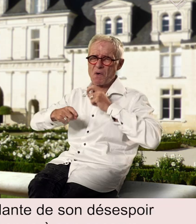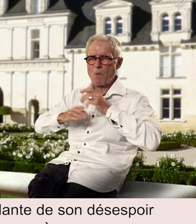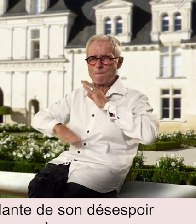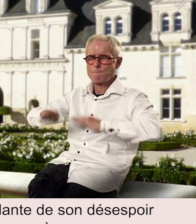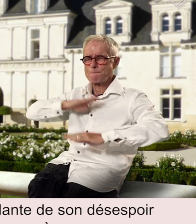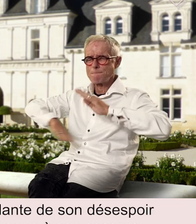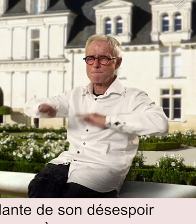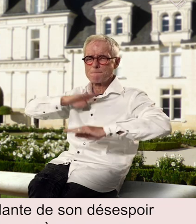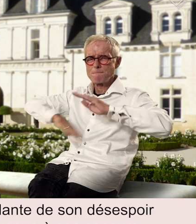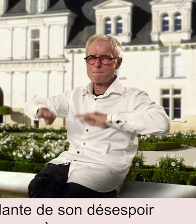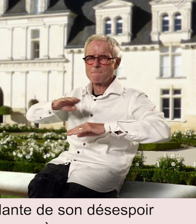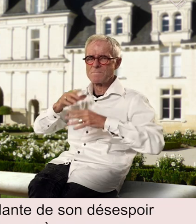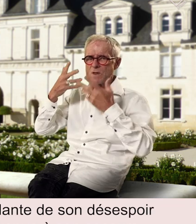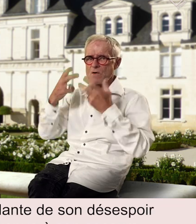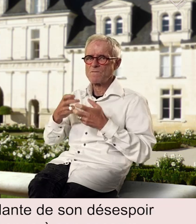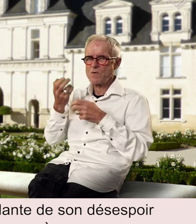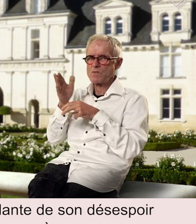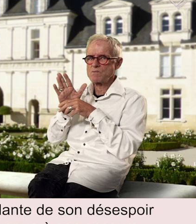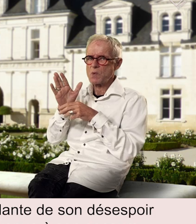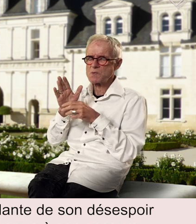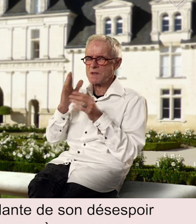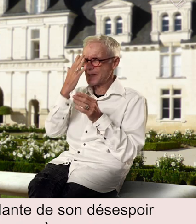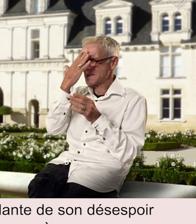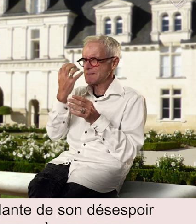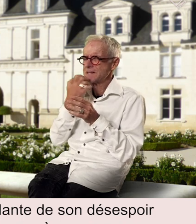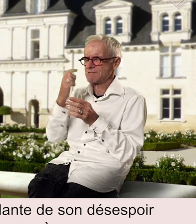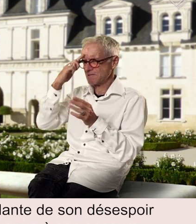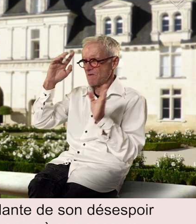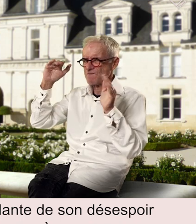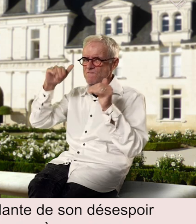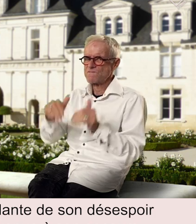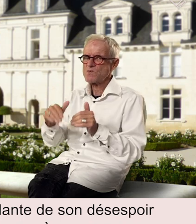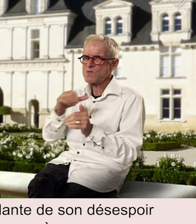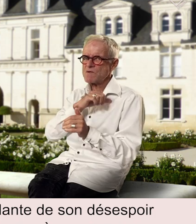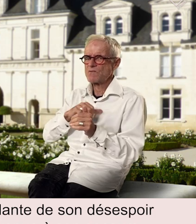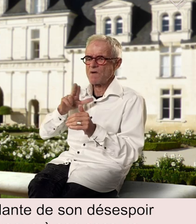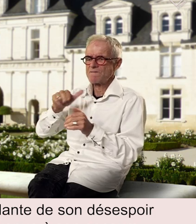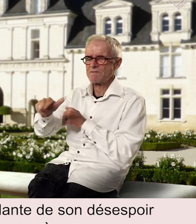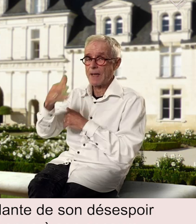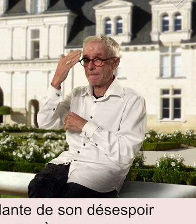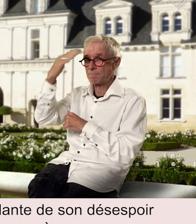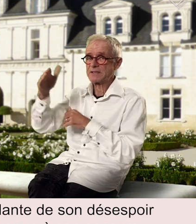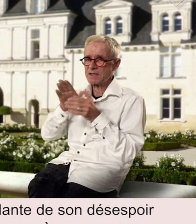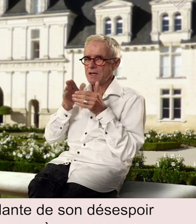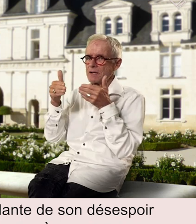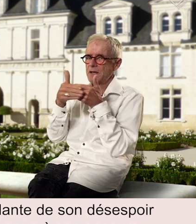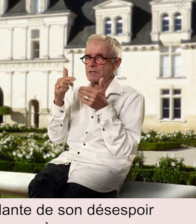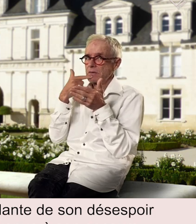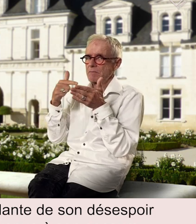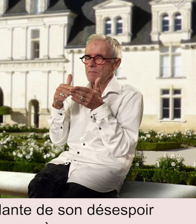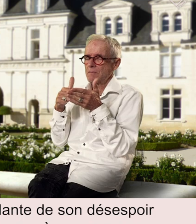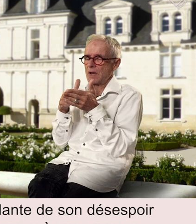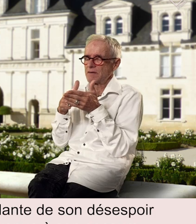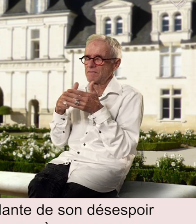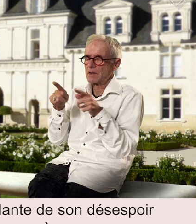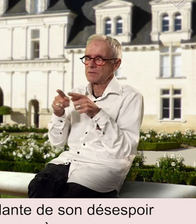l'heure quelques marques sanglantes de son désespoir, si la dissimulation qui lui était naturelle ne fût venue à son secours et